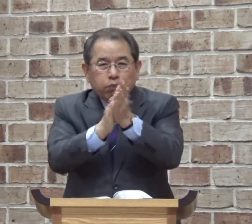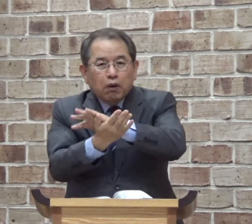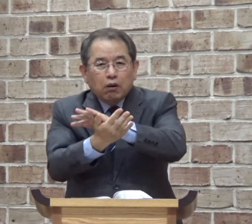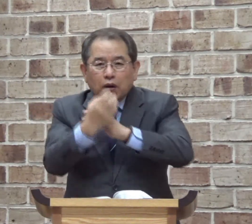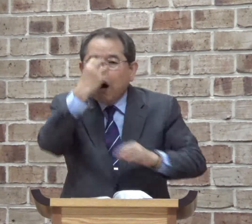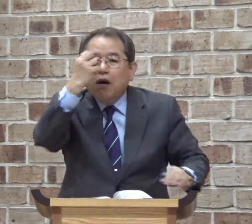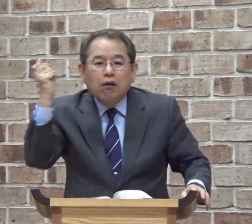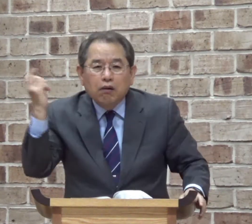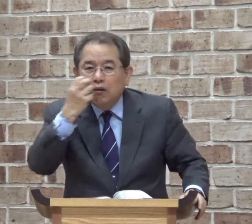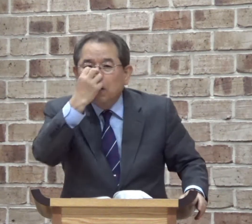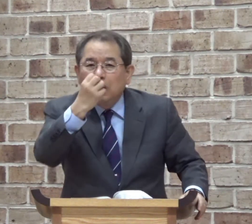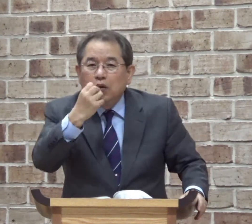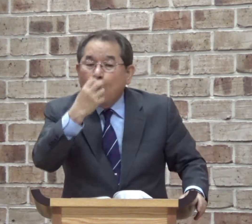교만으로 망한 사람입니다.